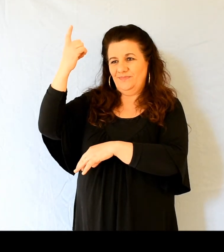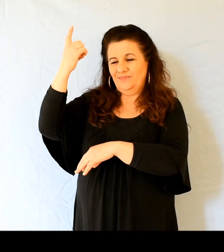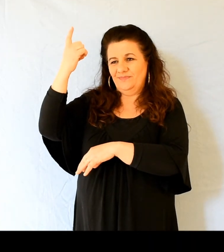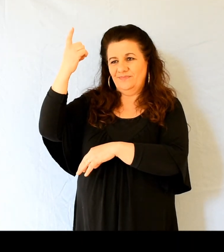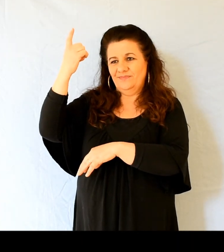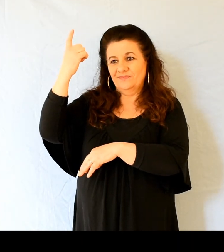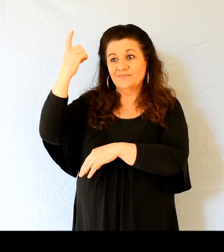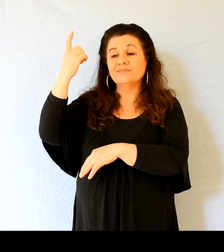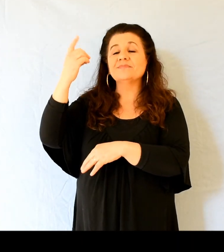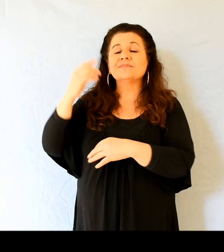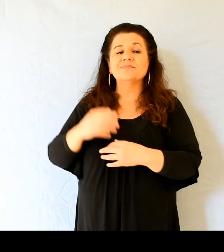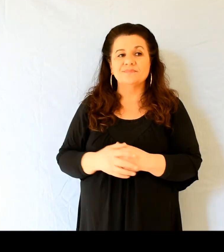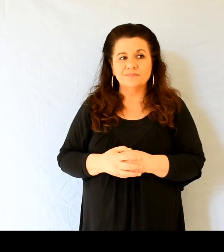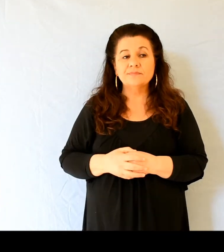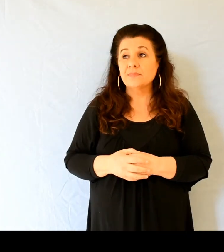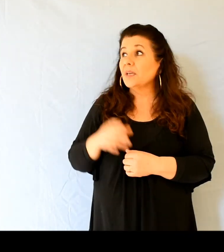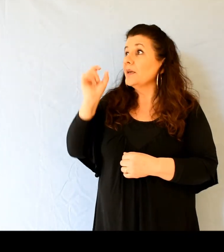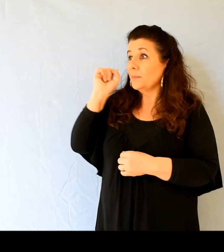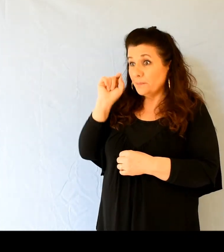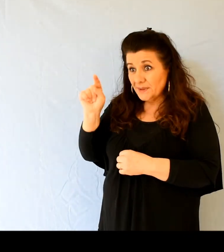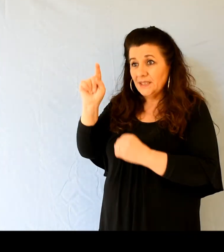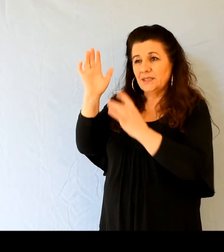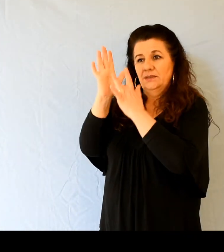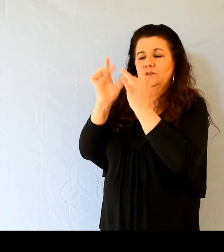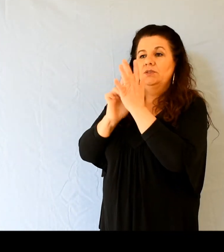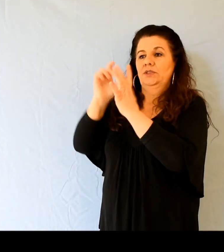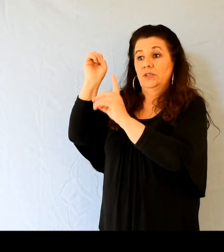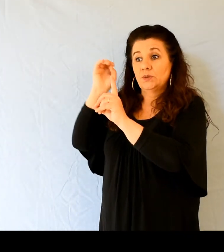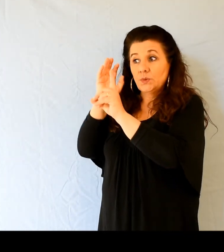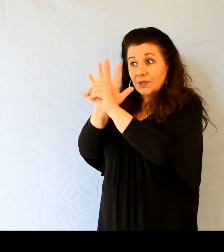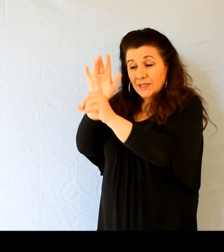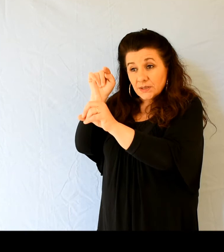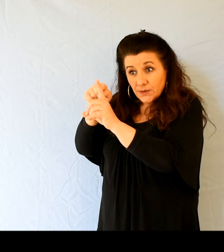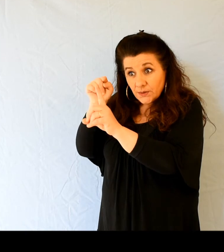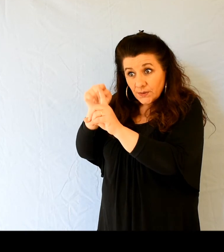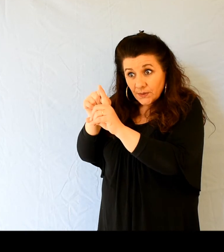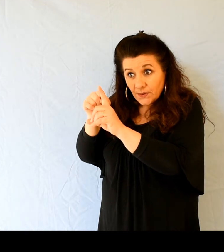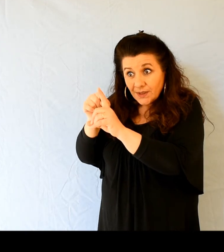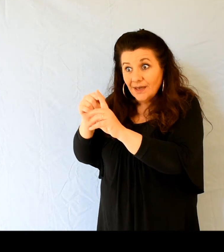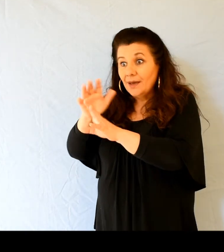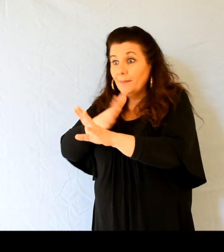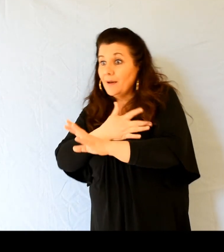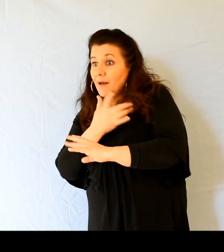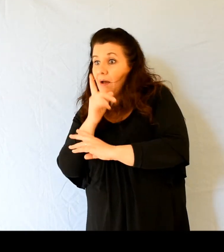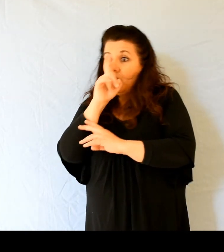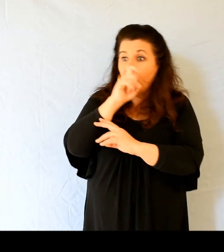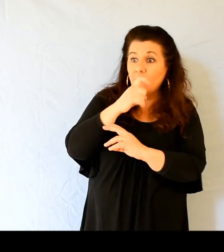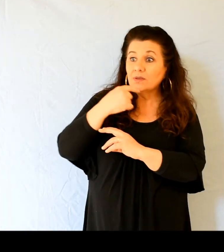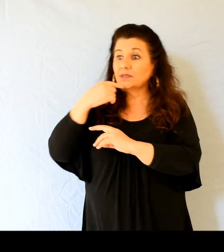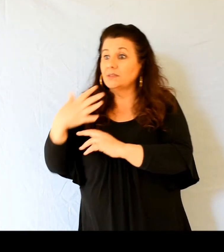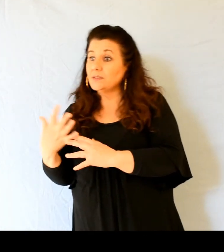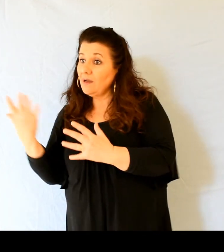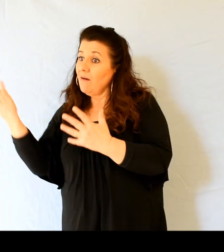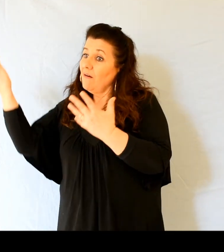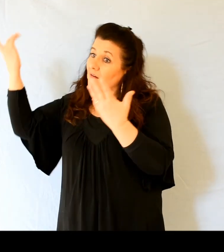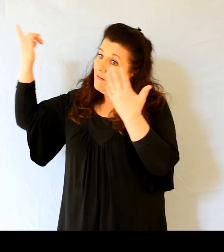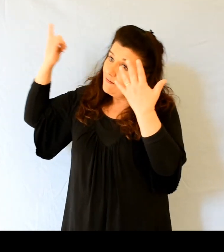C'est lui, Jésus-Christ, qui est venu par l'eau et par le sang, non pas